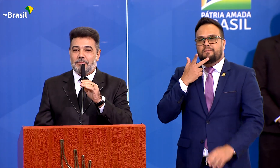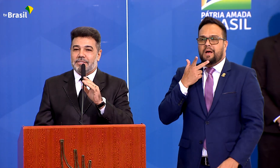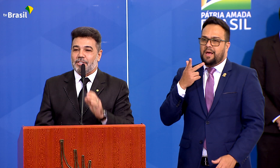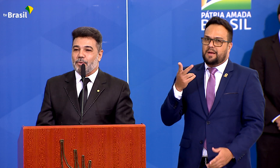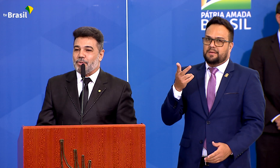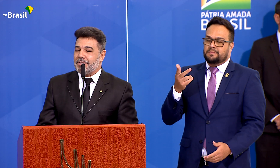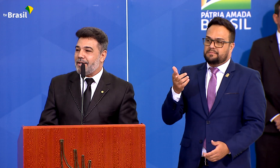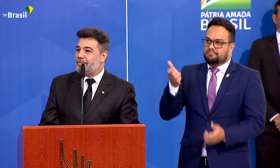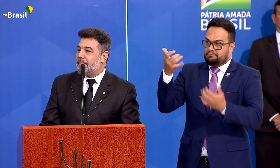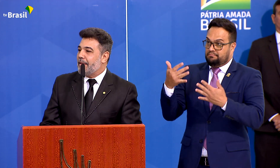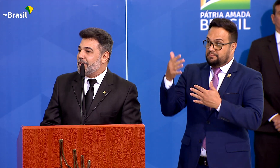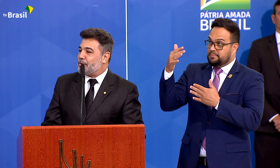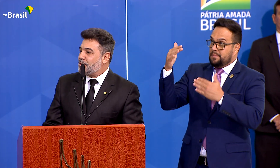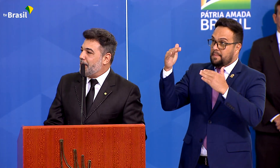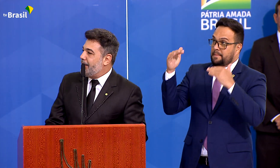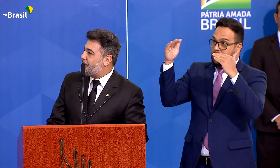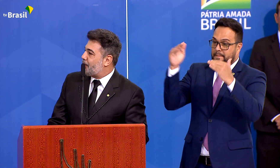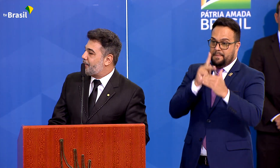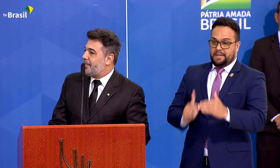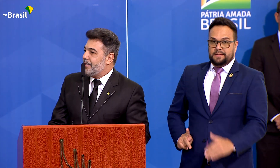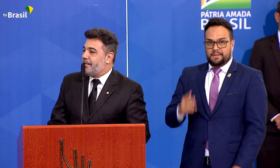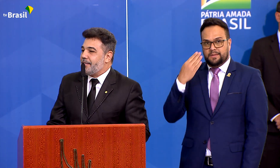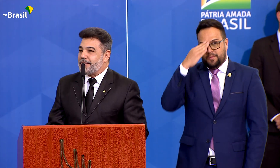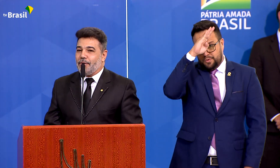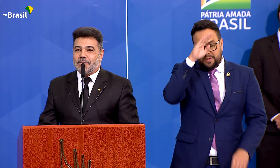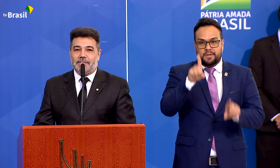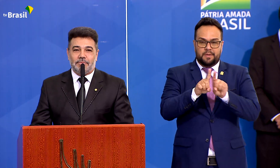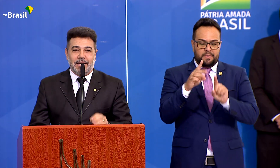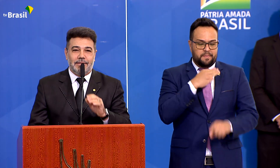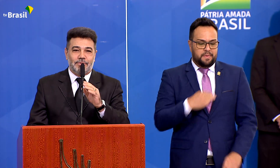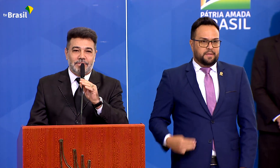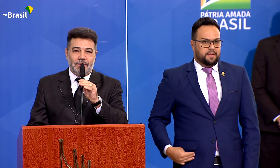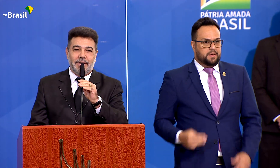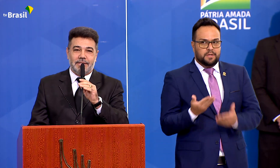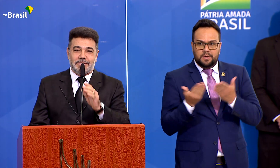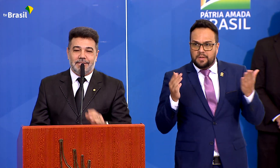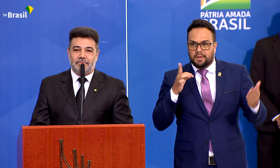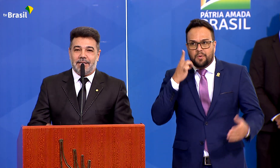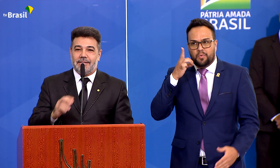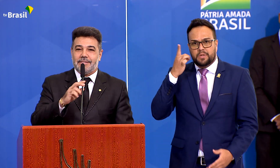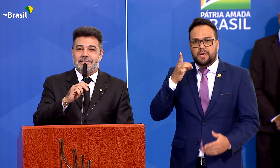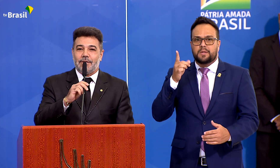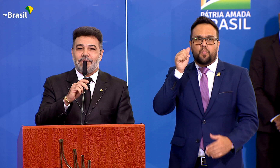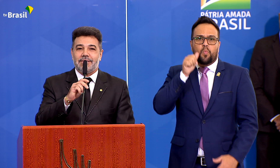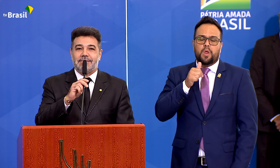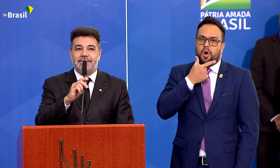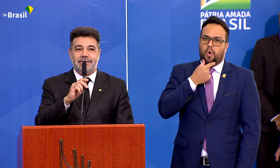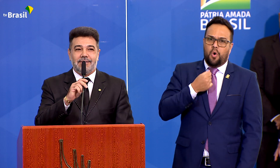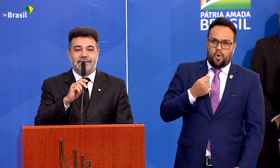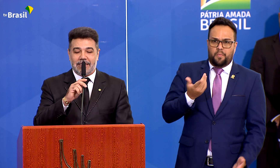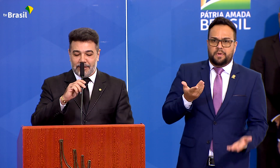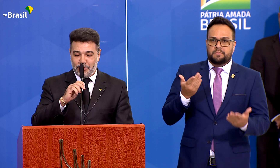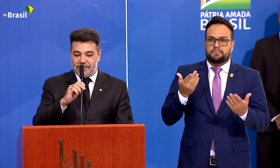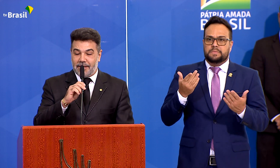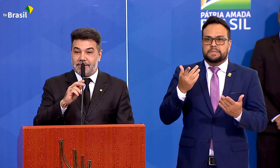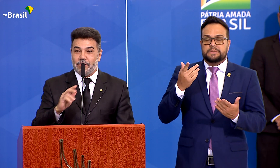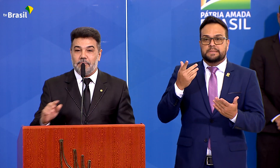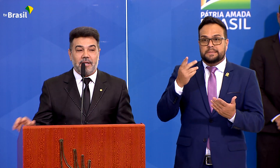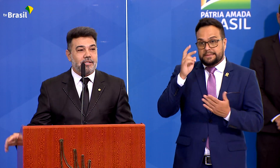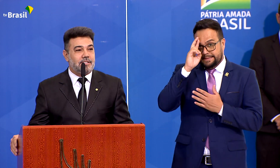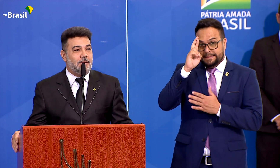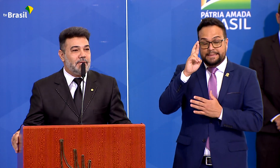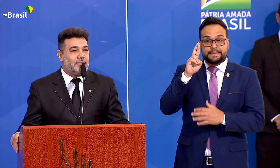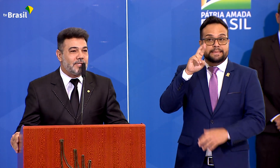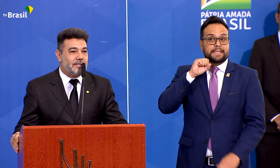república Jair Messias bolsonaro senhores ministros senhores deputados senhoras deputadas e senhores senadores